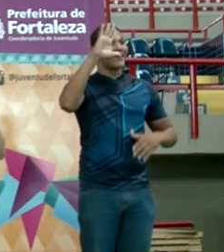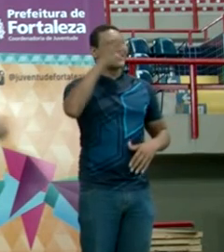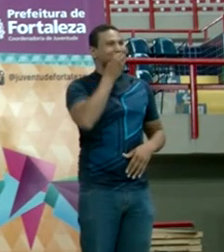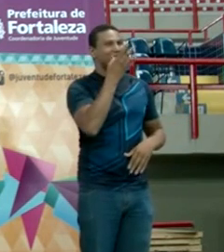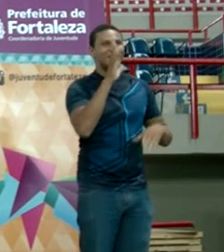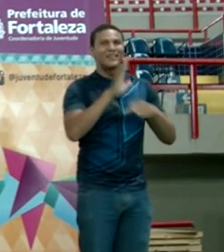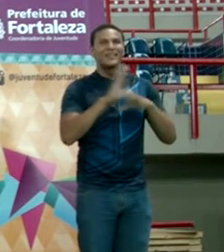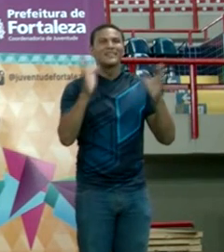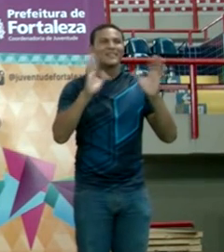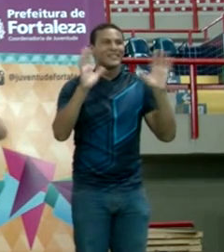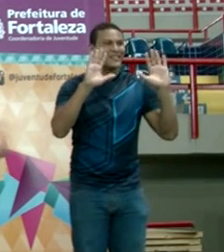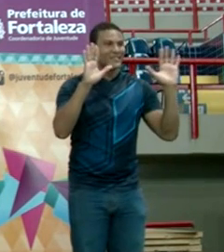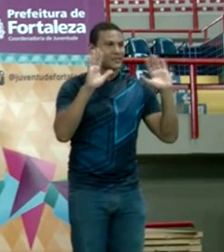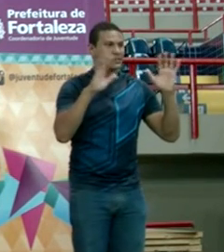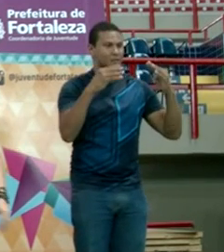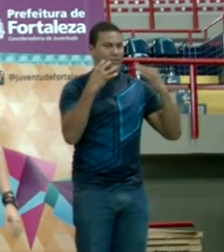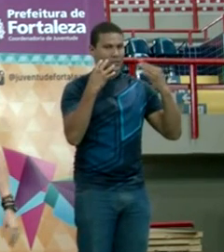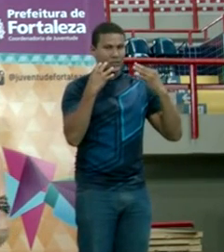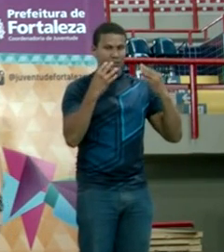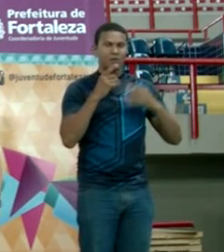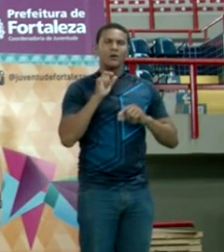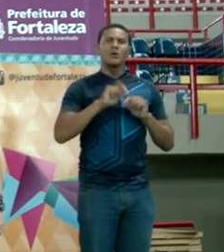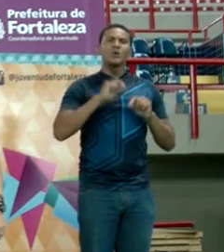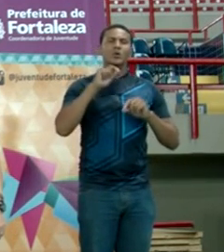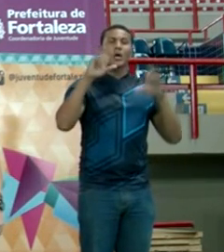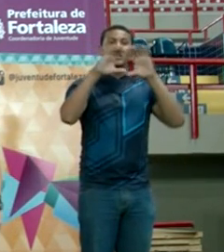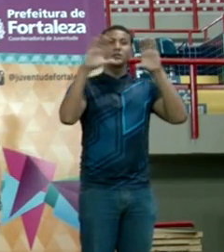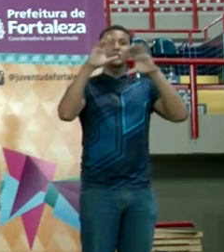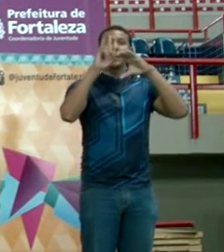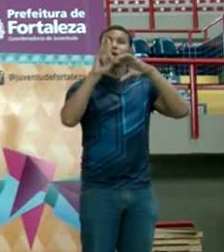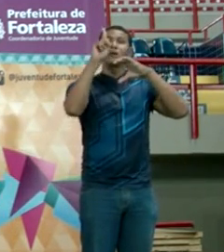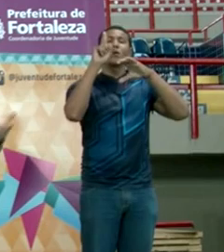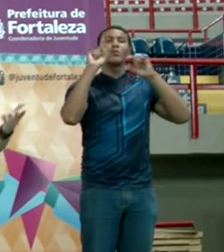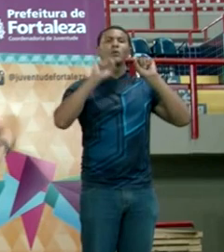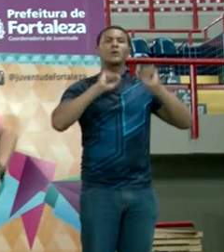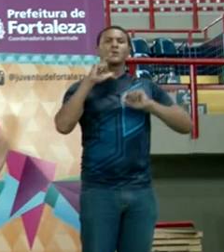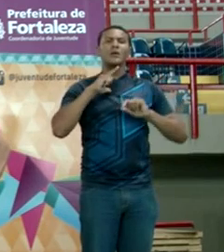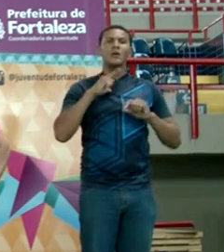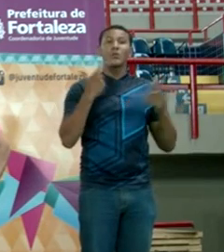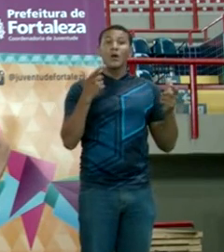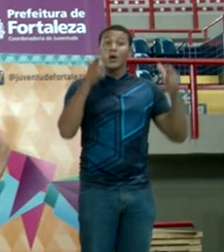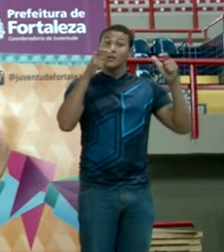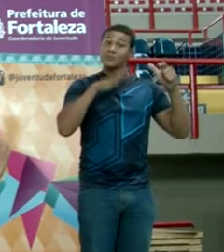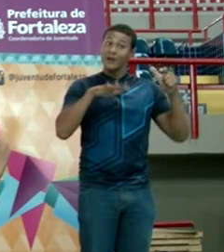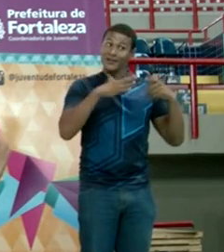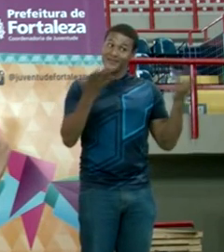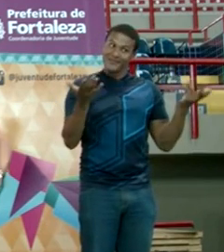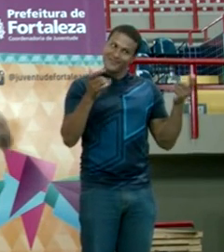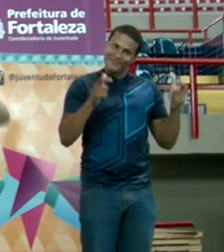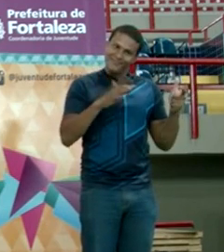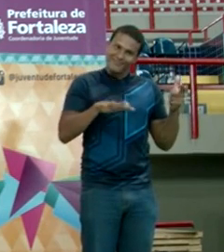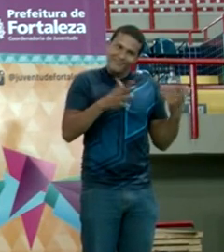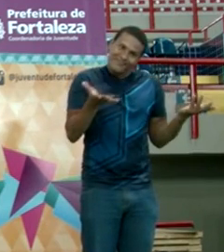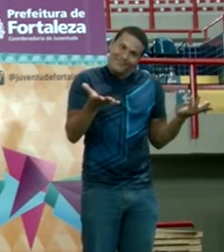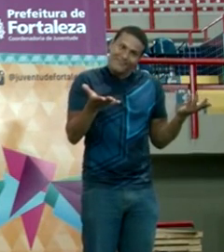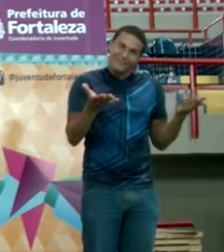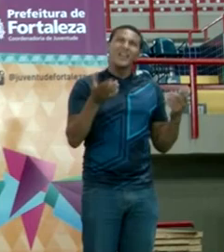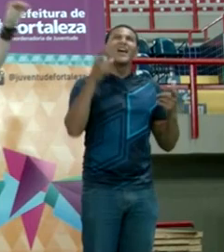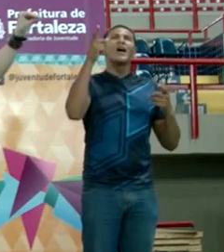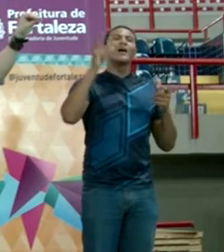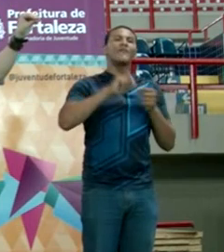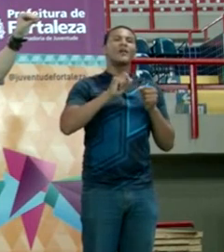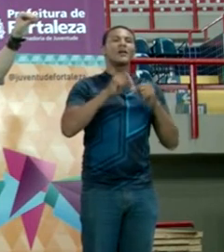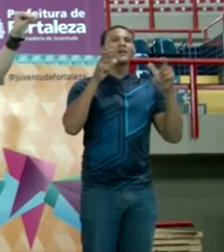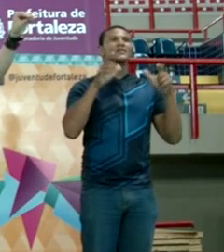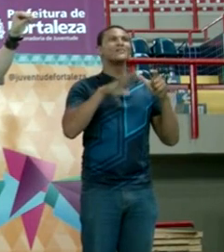tarde. O que é que tem no espaço? O que é? Espaço. O que é que a gente faz com o